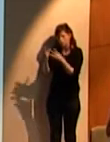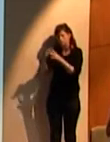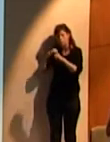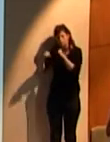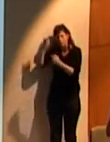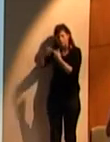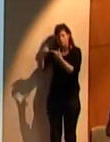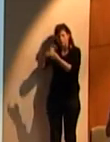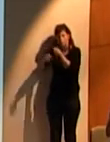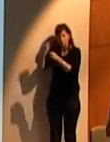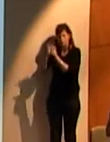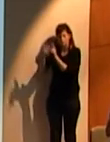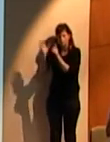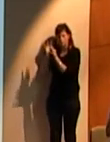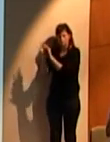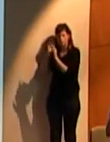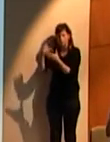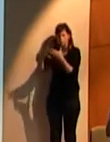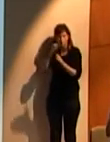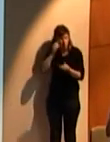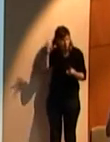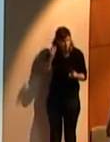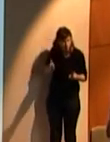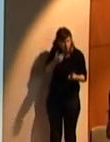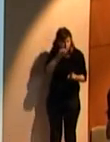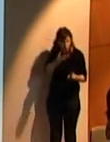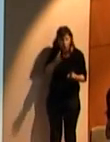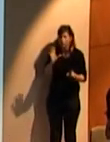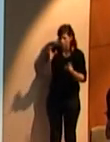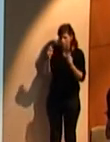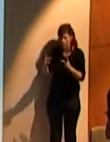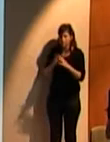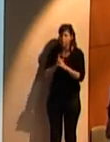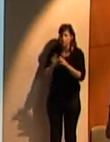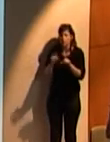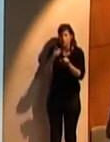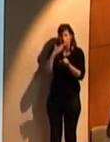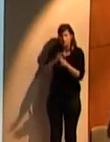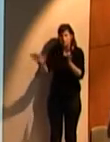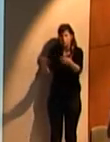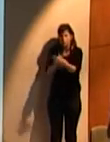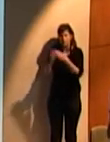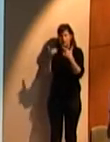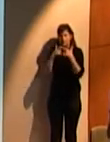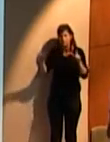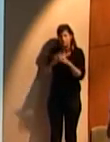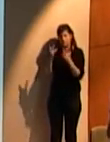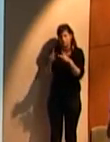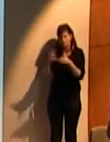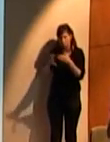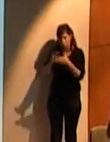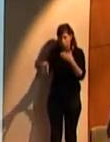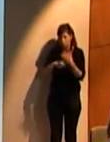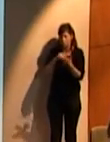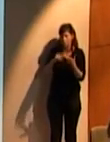Le domaine accessibilité, vous m'entendez bien, pardon ? Oui. Le domaine accessibilité donc de la ville de Toulouse,